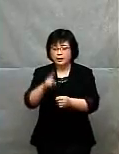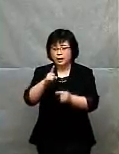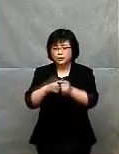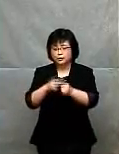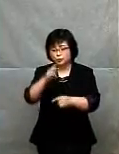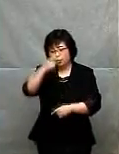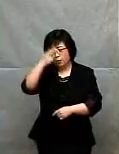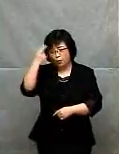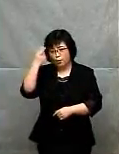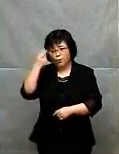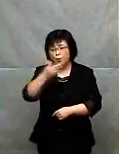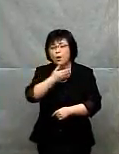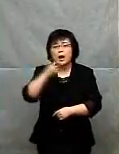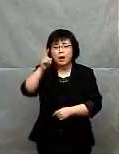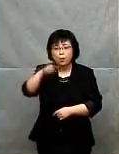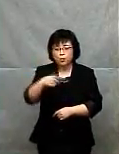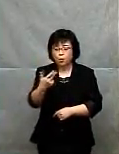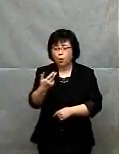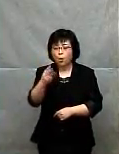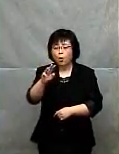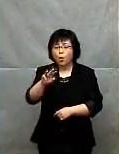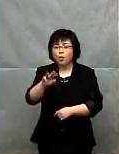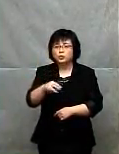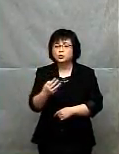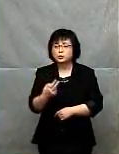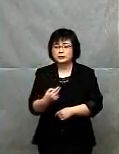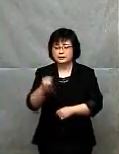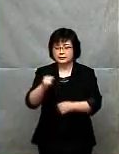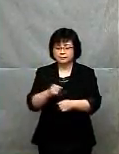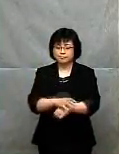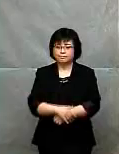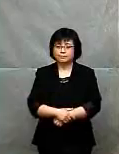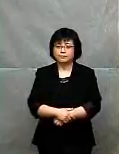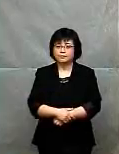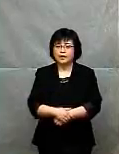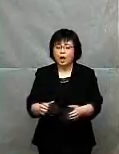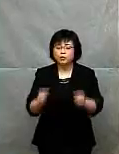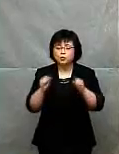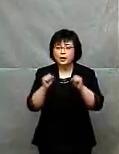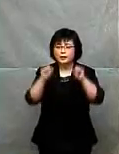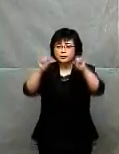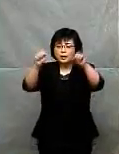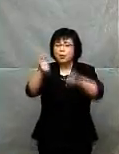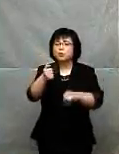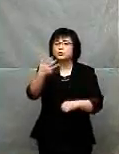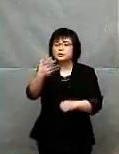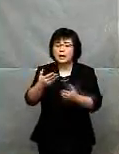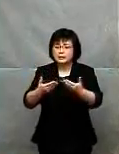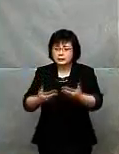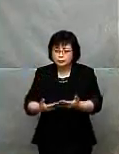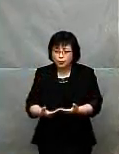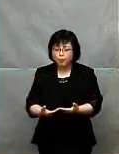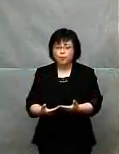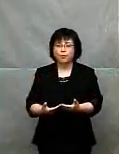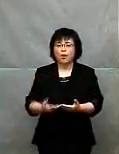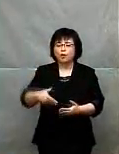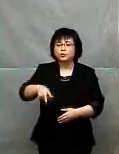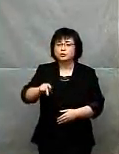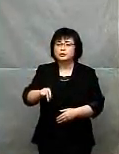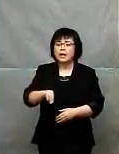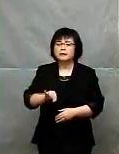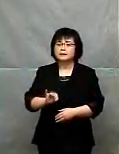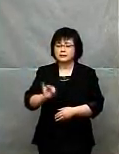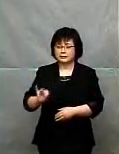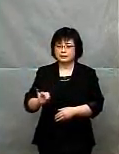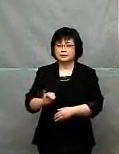央高校の青野朱里選手、ウエイトリフティング競技53キログラム級スナッチ